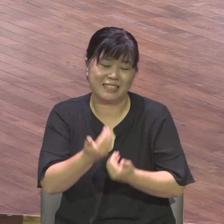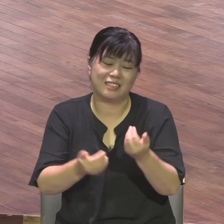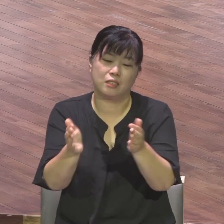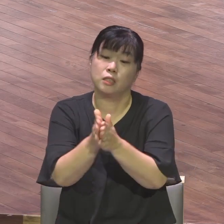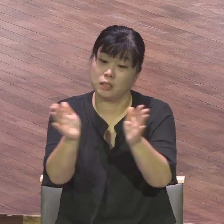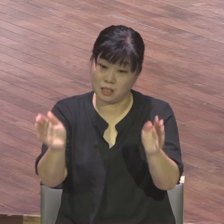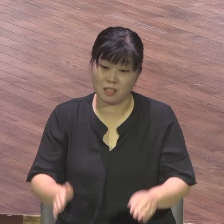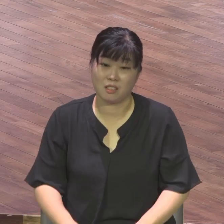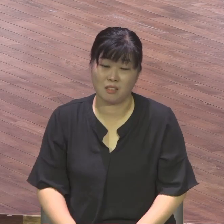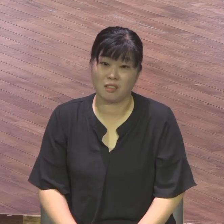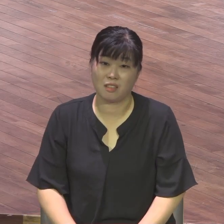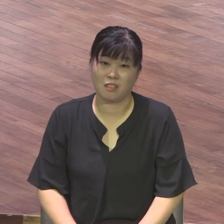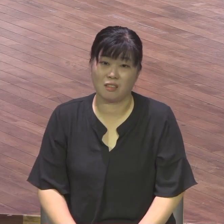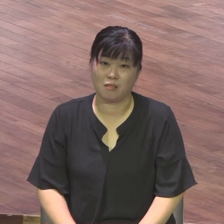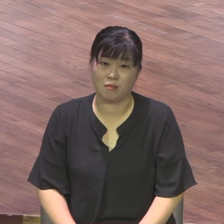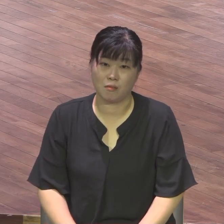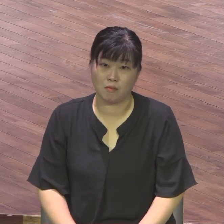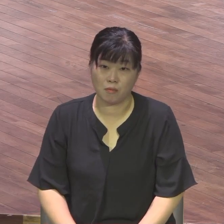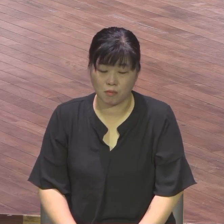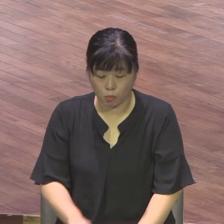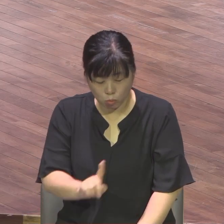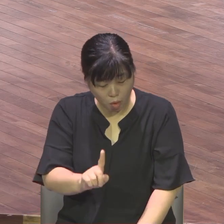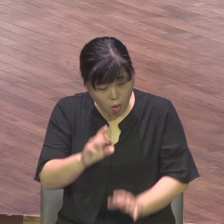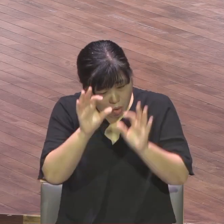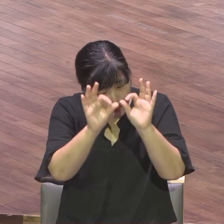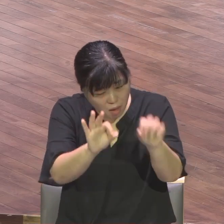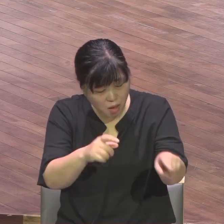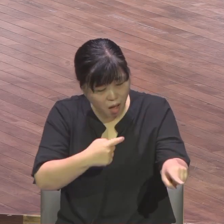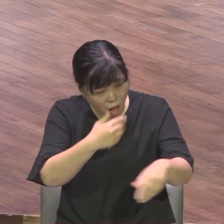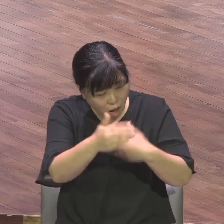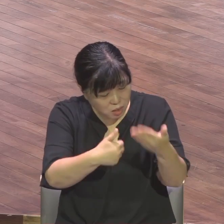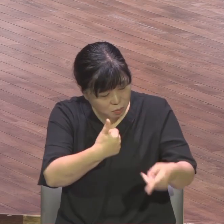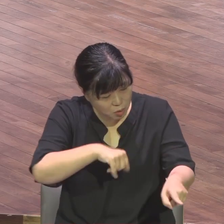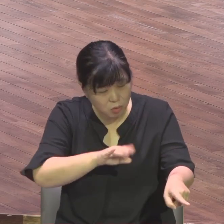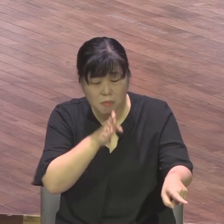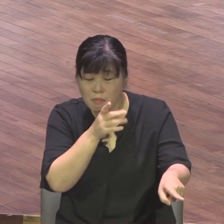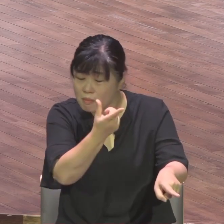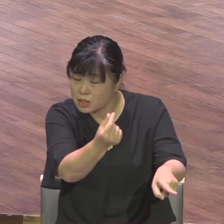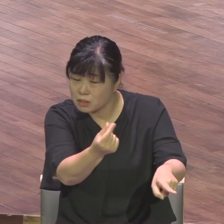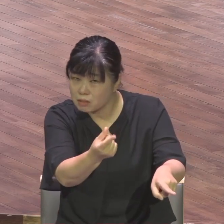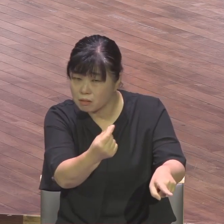하나님이 구원해 놓은 하나님의 자녀인데 내 편견으로 그 사람을 잡아.